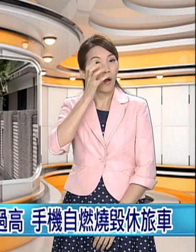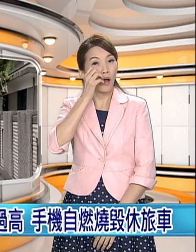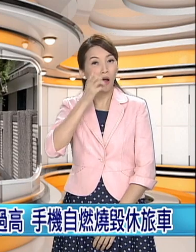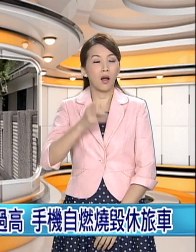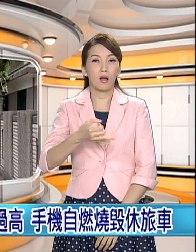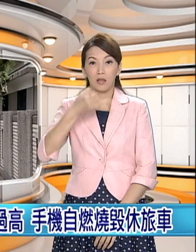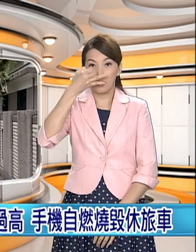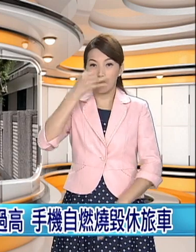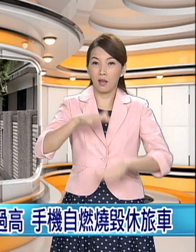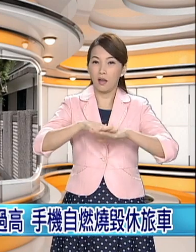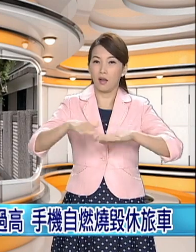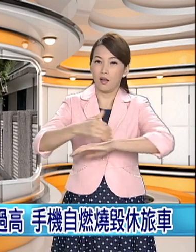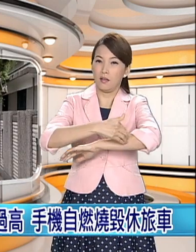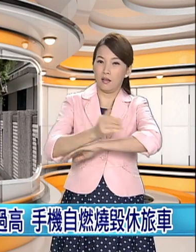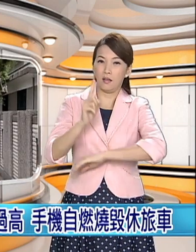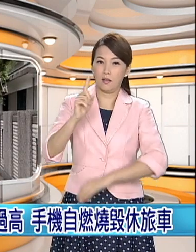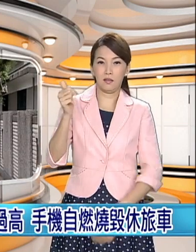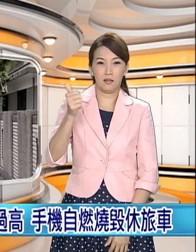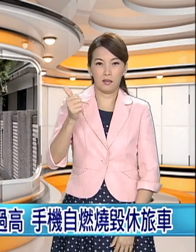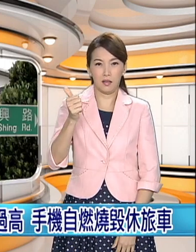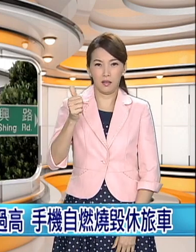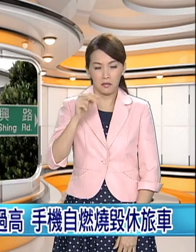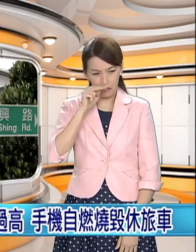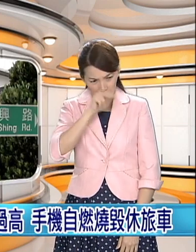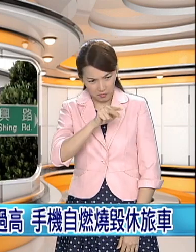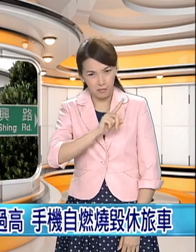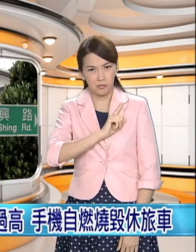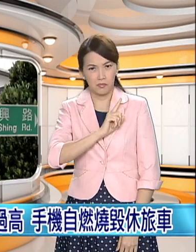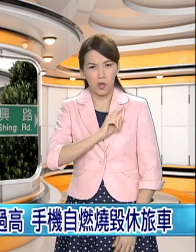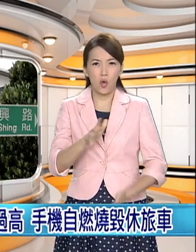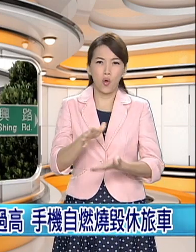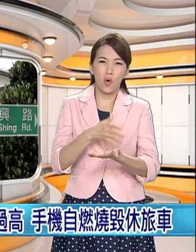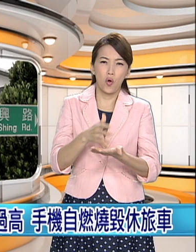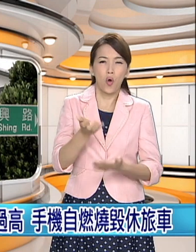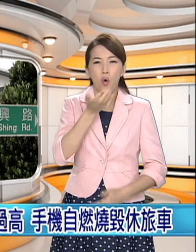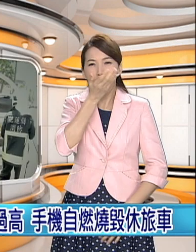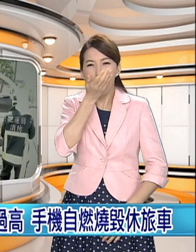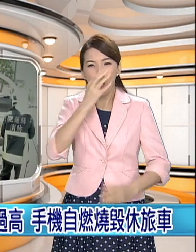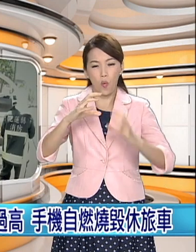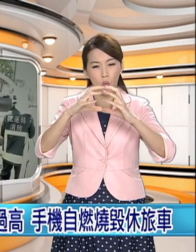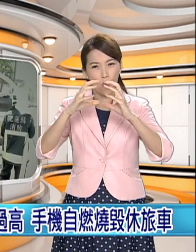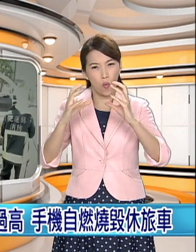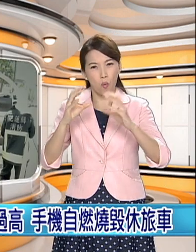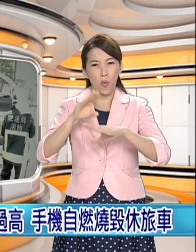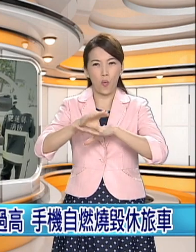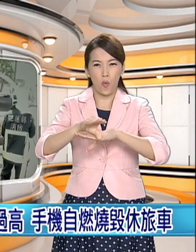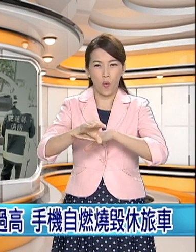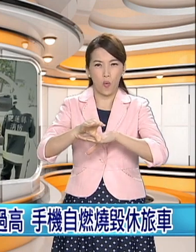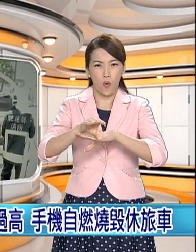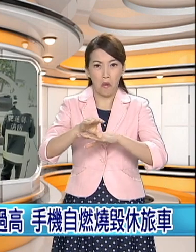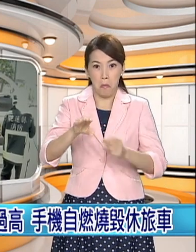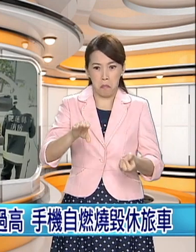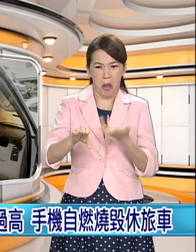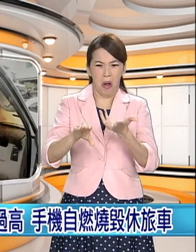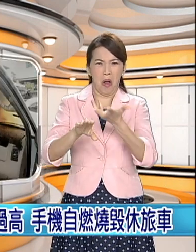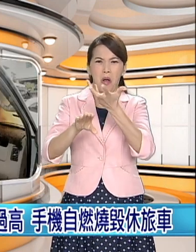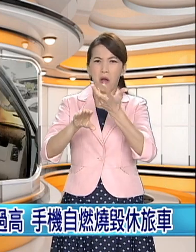花莲吉安乡一位车主怀疑自己的休旅车被人纵火，报案之后，消防人